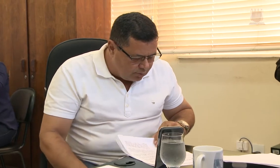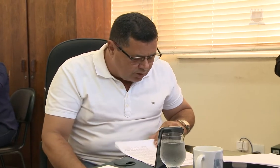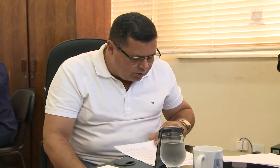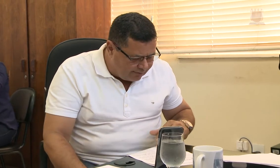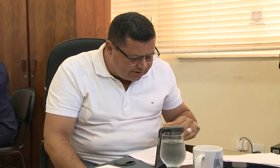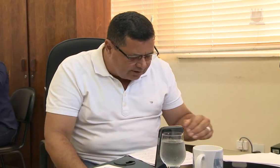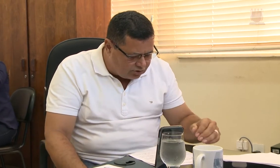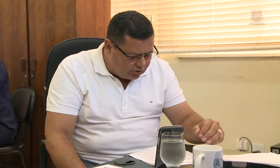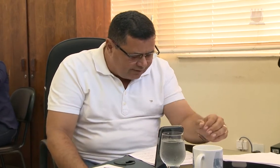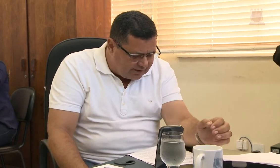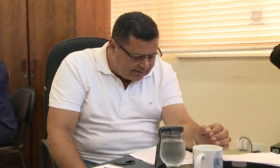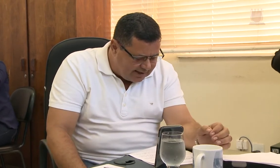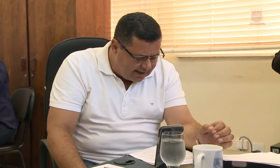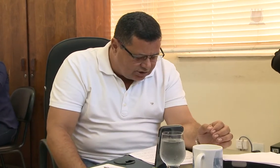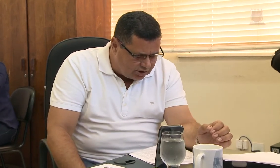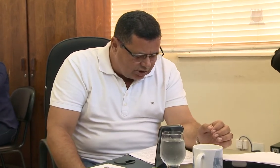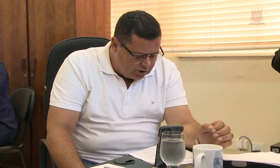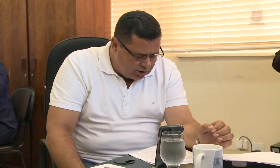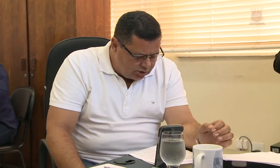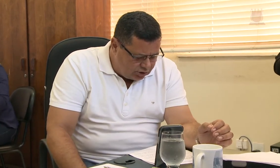Indicação de número